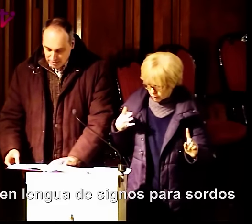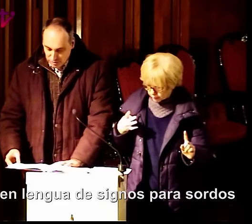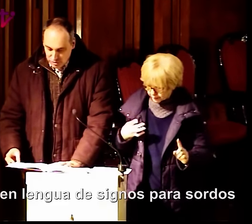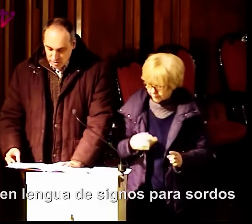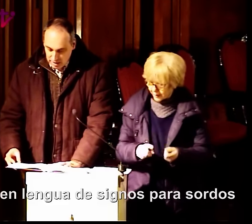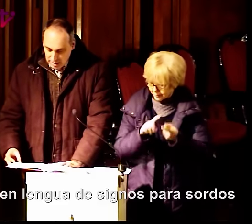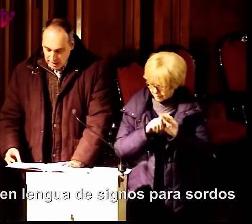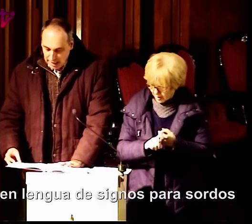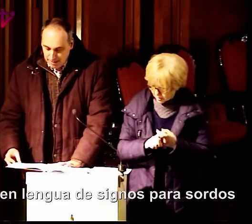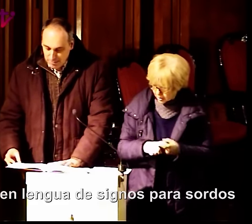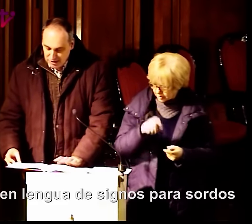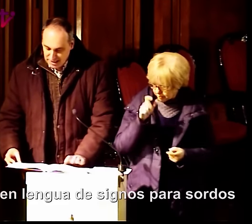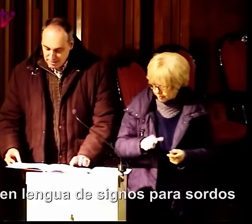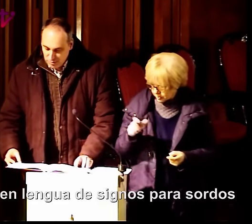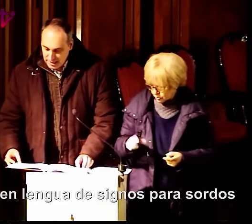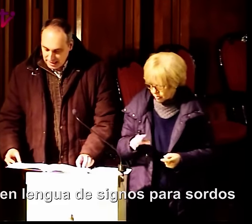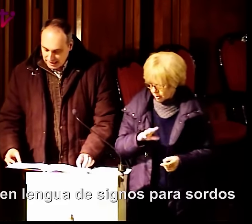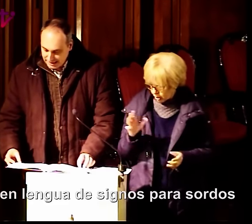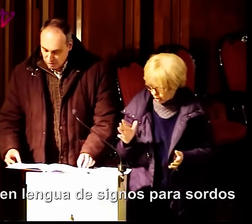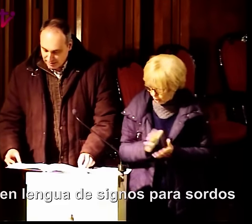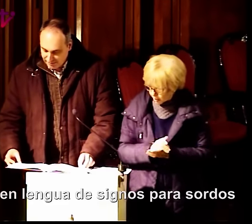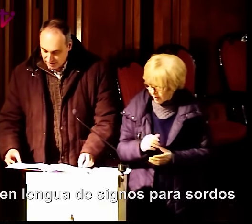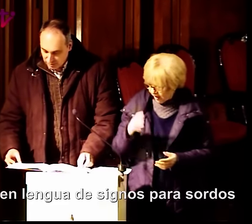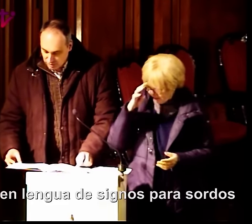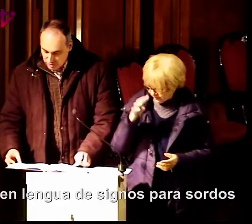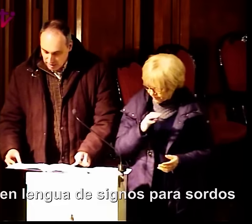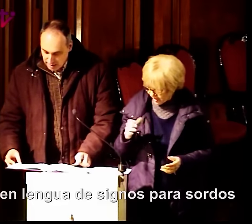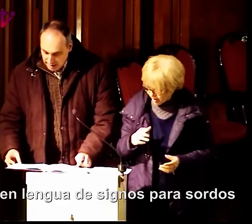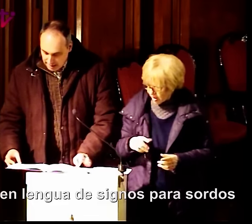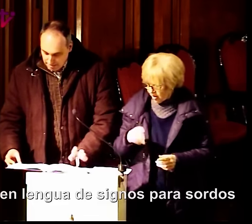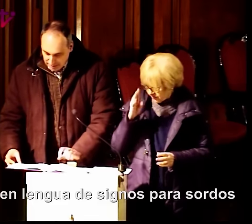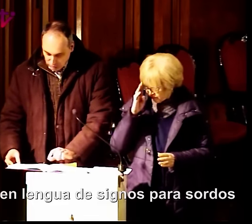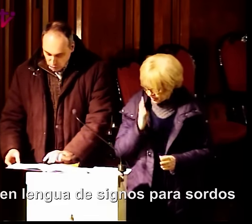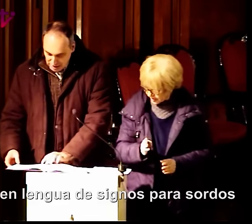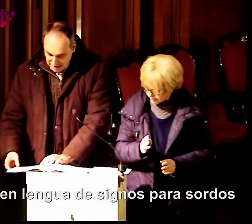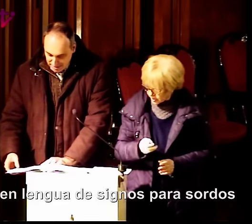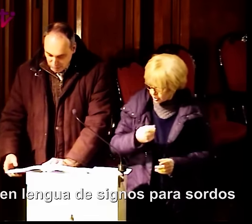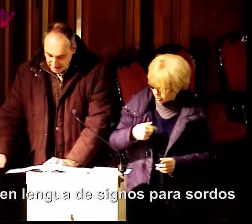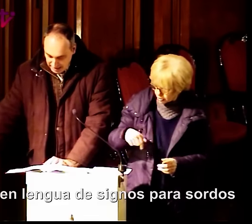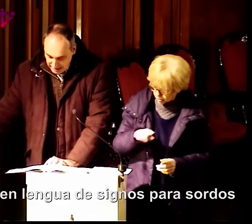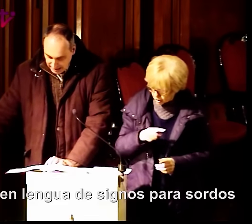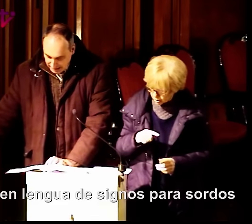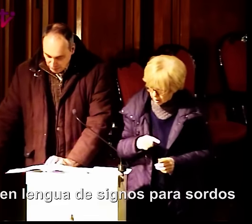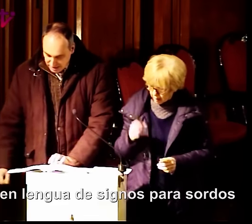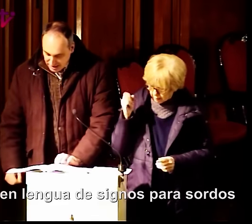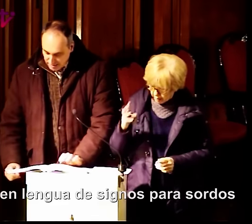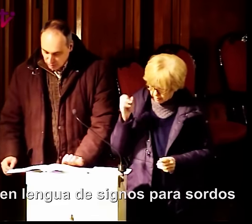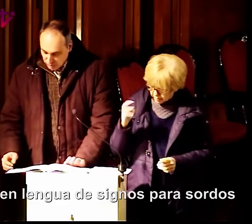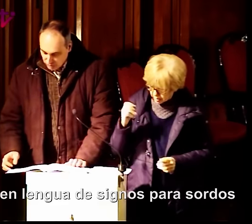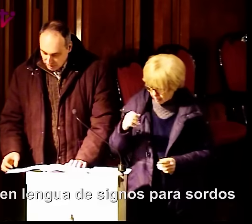Hermanos, hablamos de sabiduría entre los perfectos, pero una sabiduría que no es de este mundo, ni de